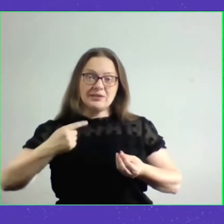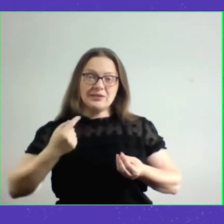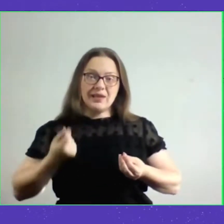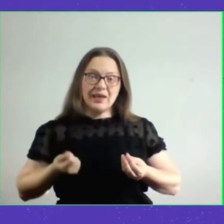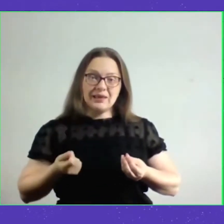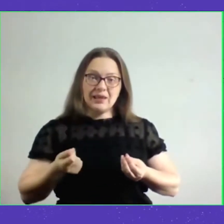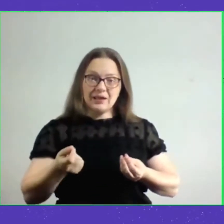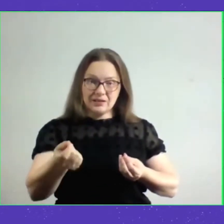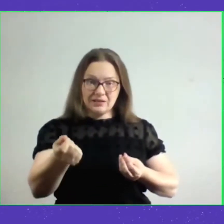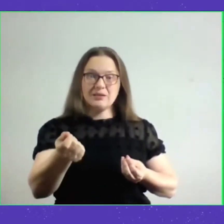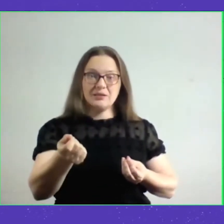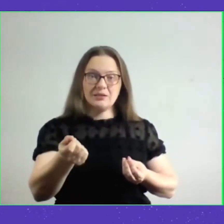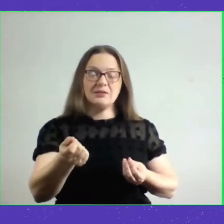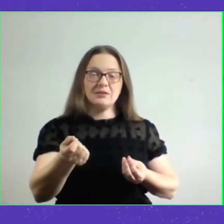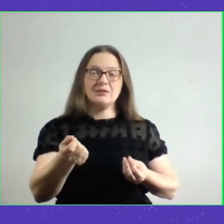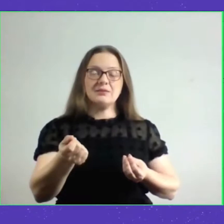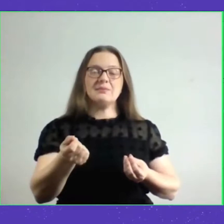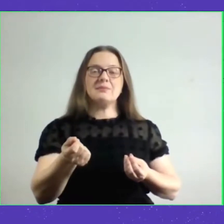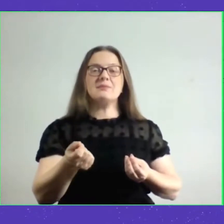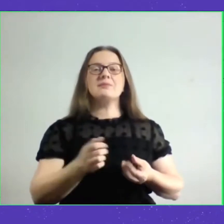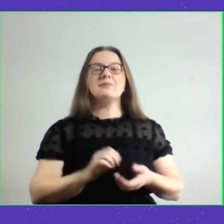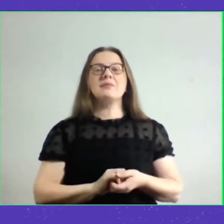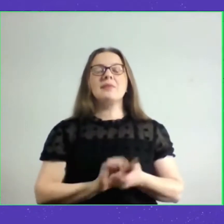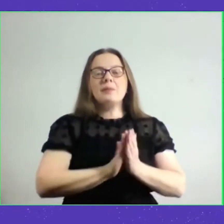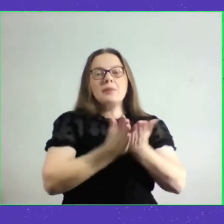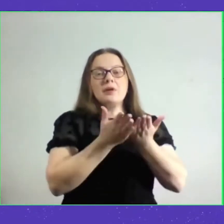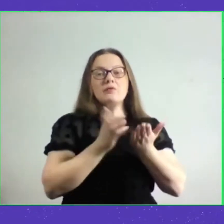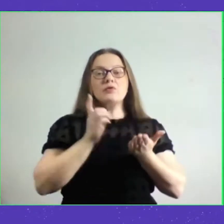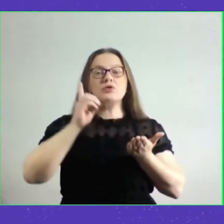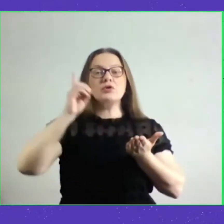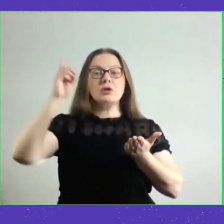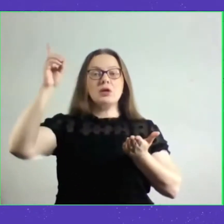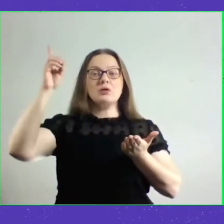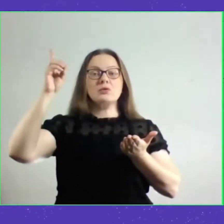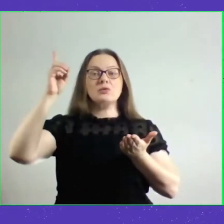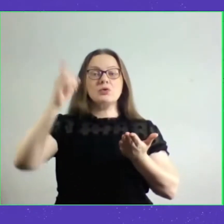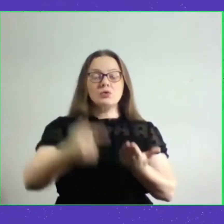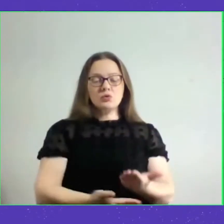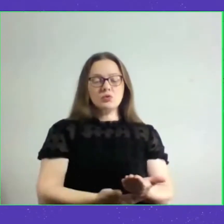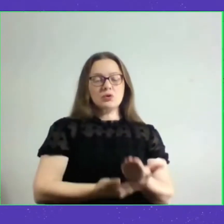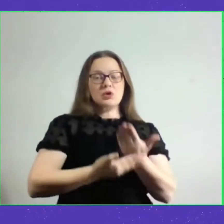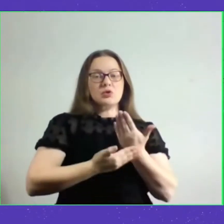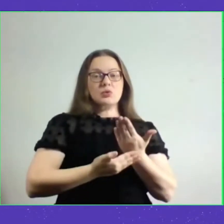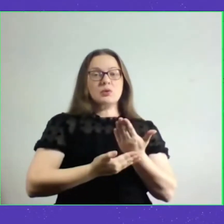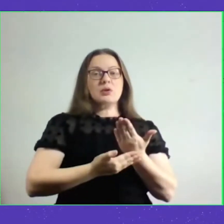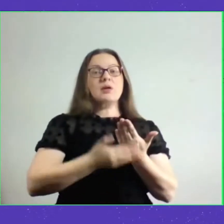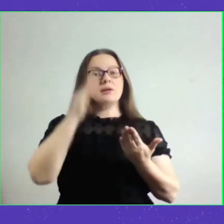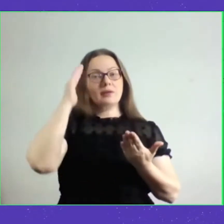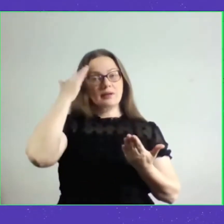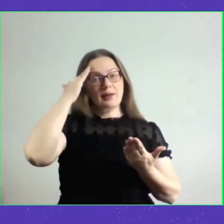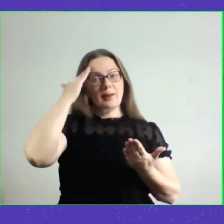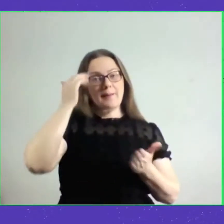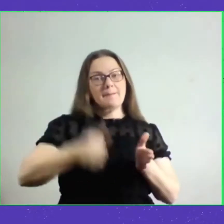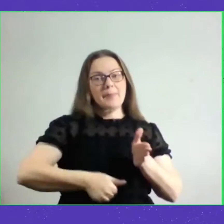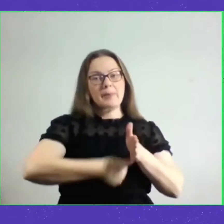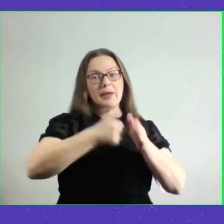E lá, na palavra do Senhor, nos ajuda a entender isso. Em 1 Pedro, capítulo